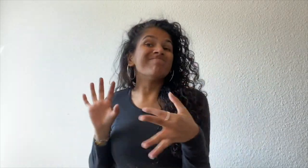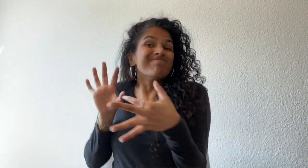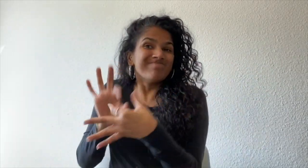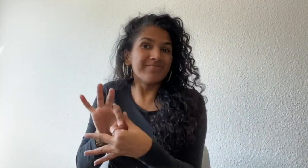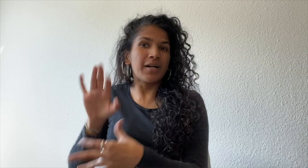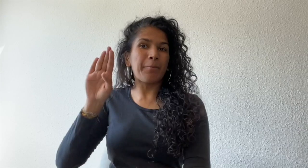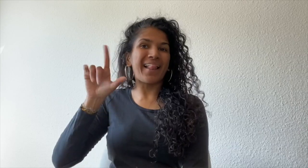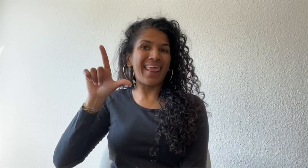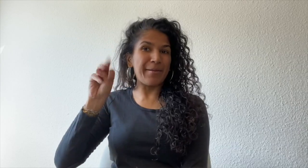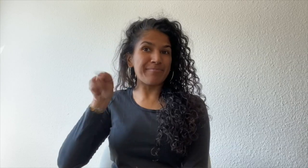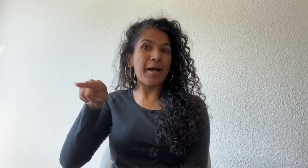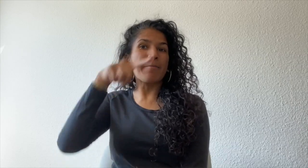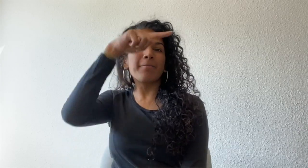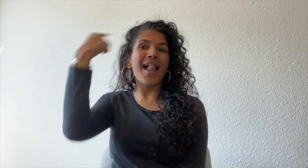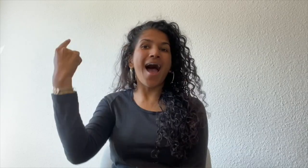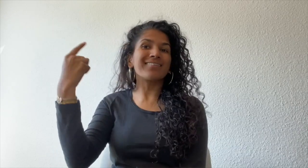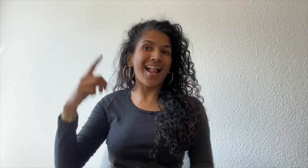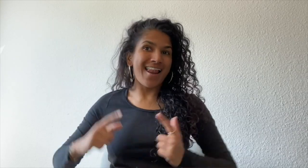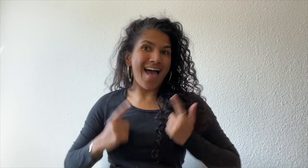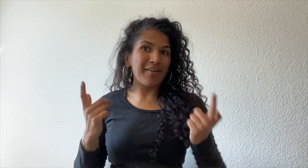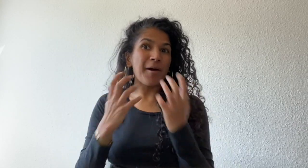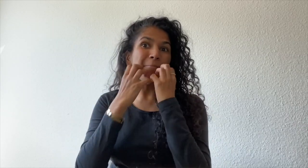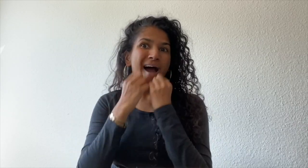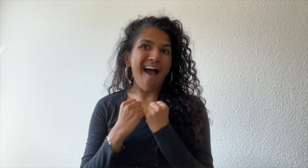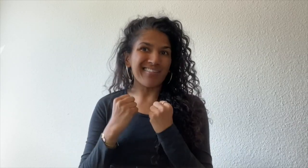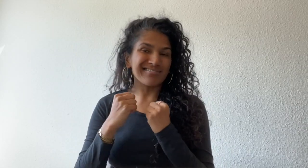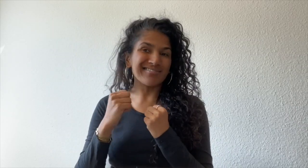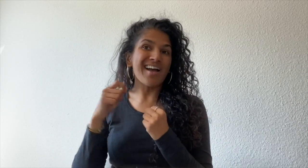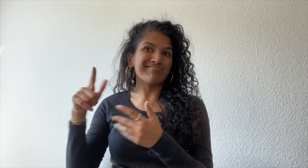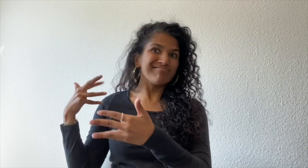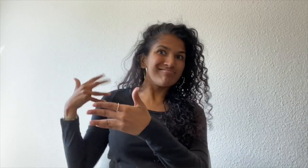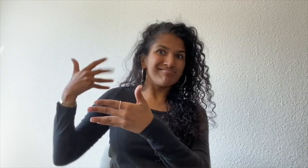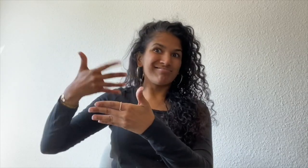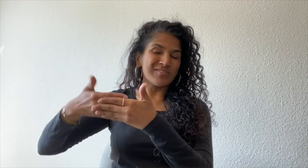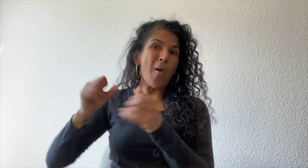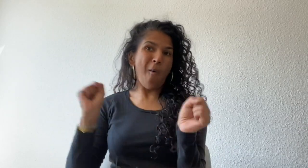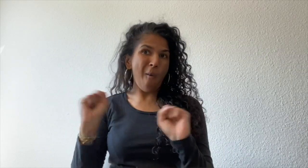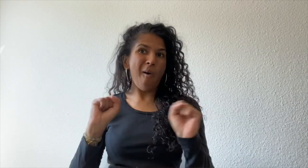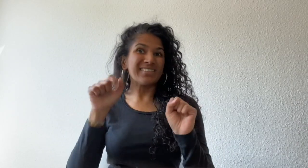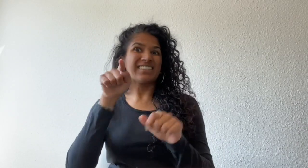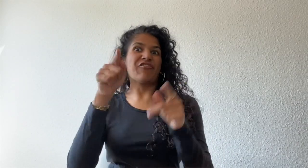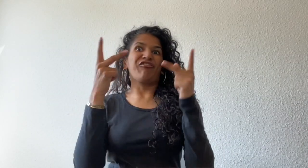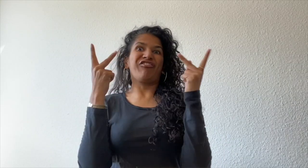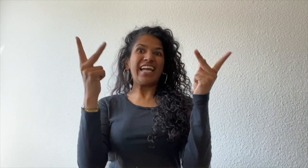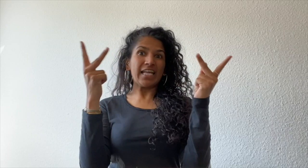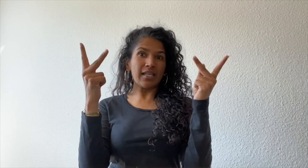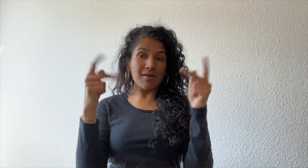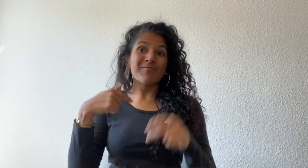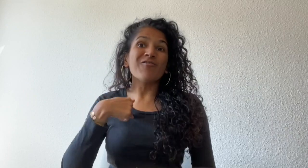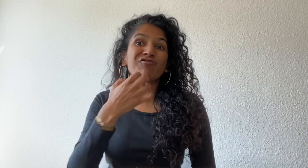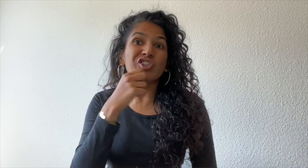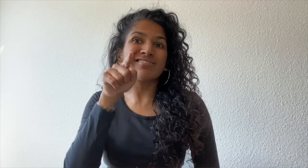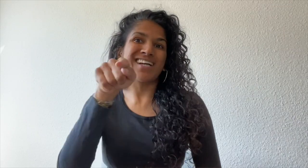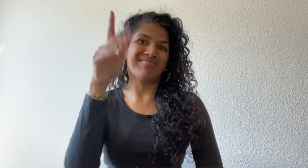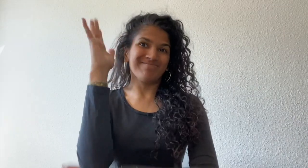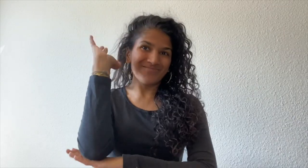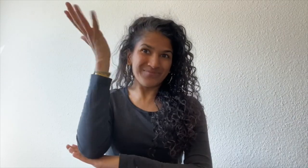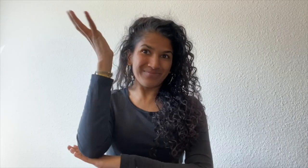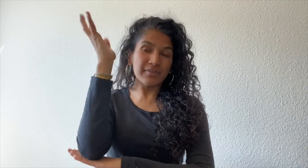Kritisches Weißsein ist ein hochaktuelles und äußerst wichtiges Konzept, eingebracht von der Black Lives Matter-Bewegung, die in den